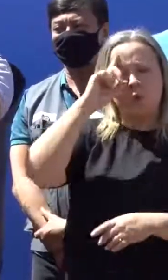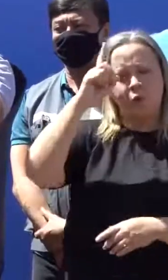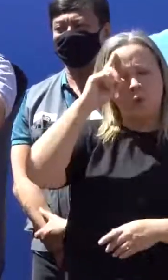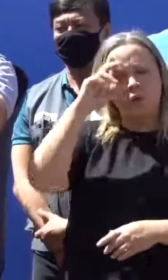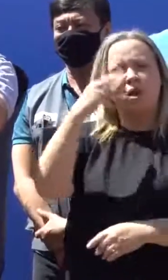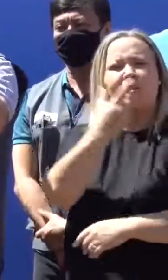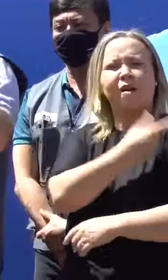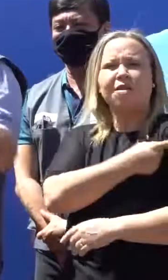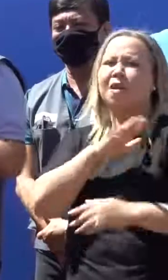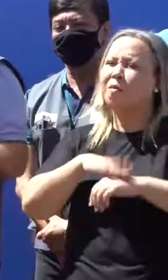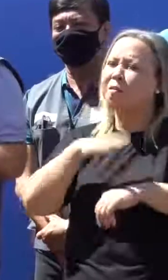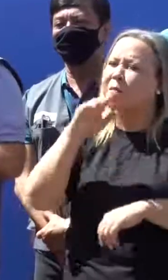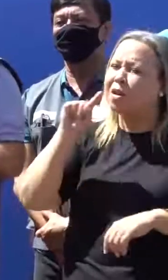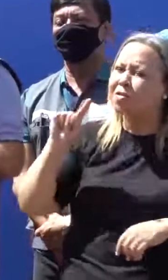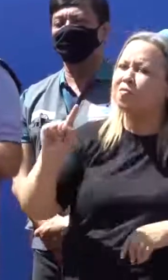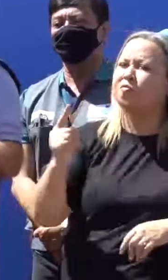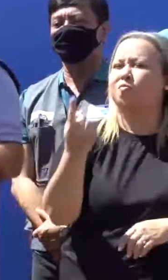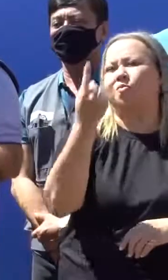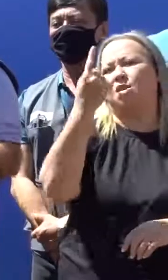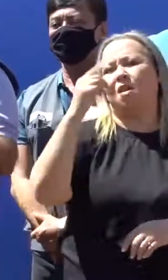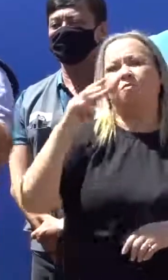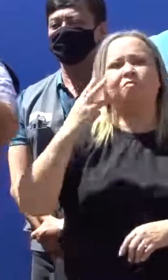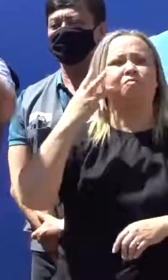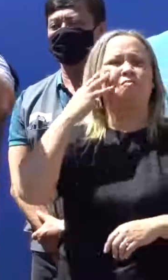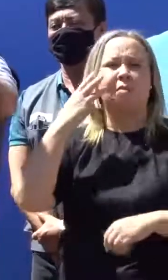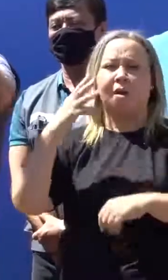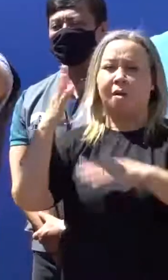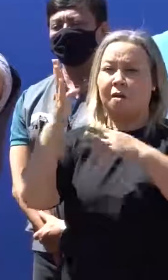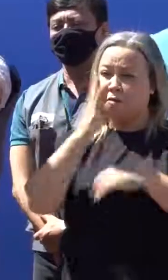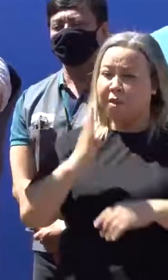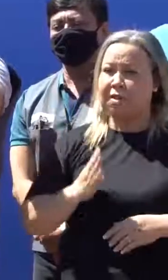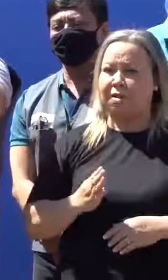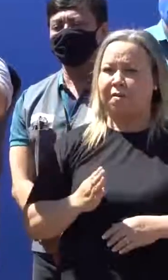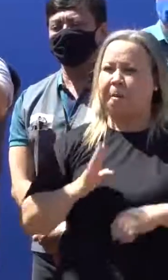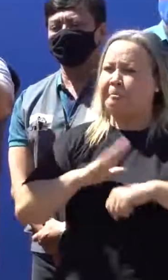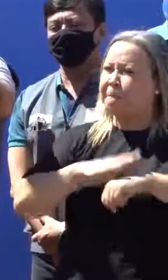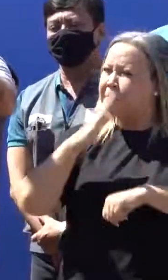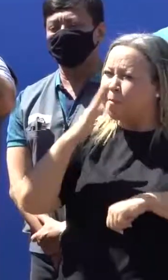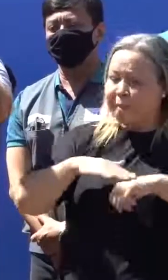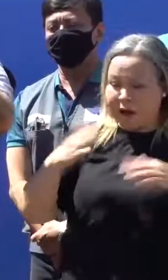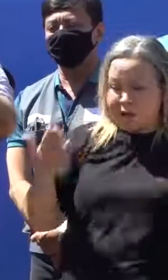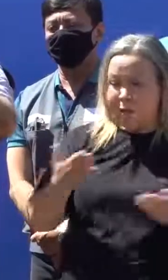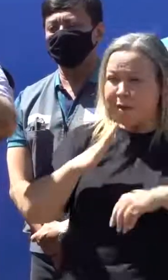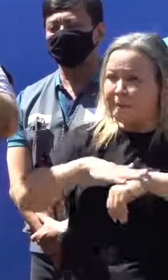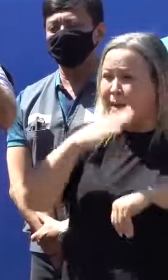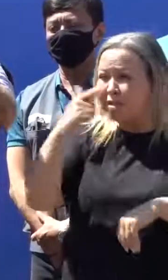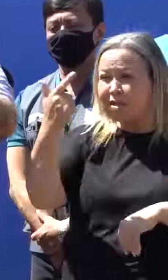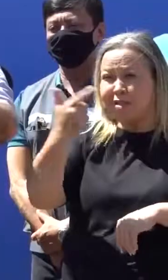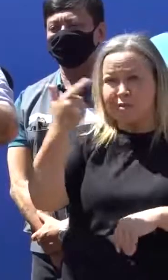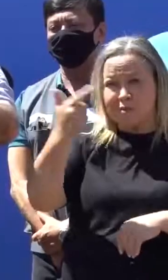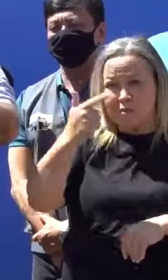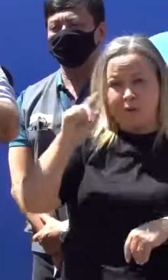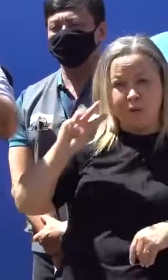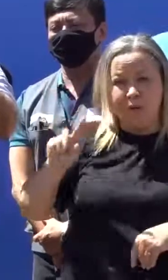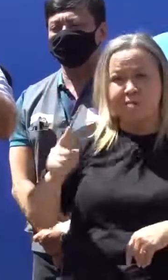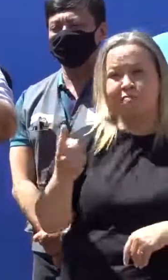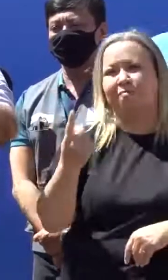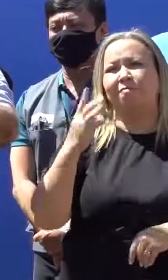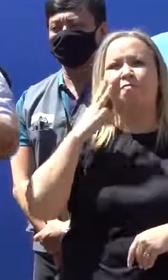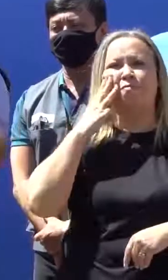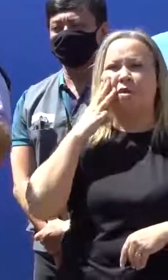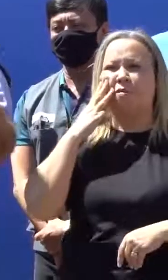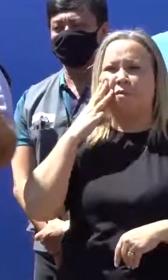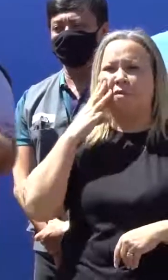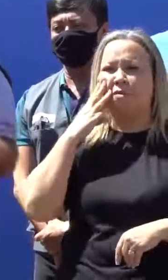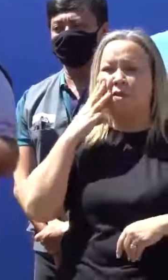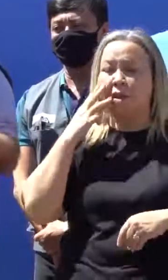mais de 1 milhão de brasileiros por dia, não é? E ultimamente mais de 2 milhões. Isso é a prova da força do Sistema Único